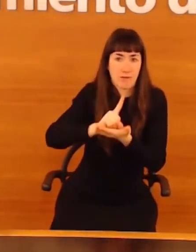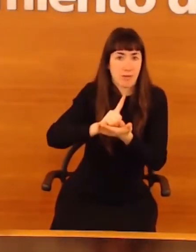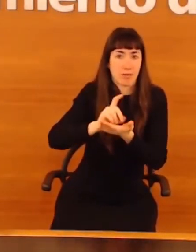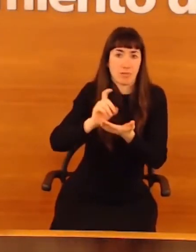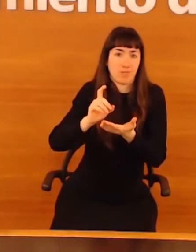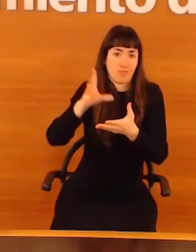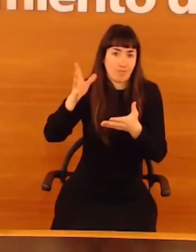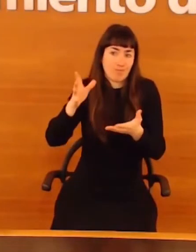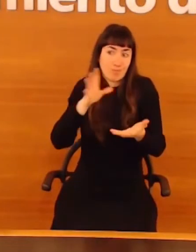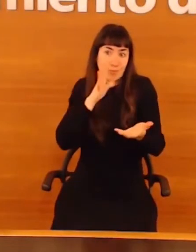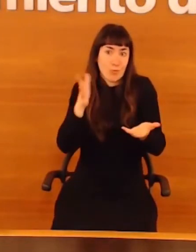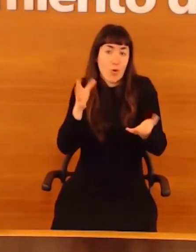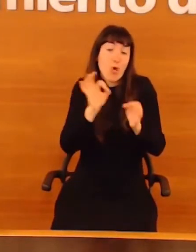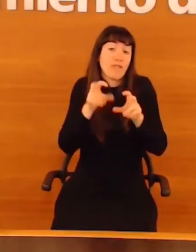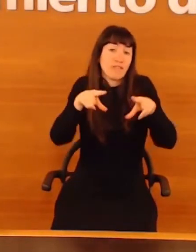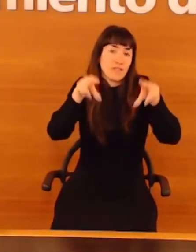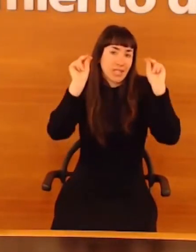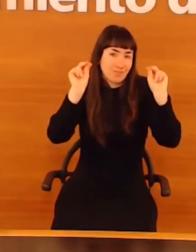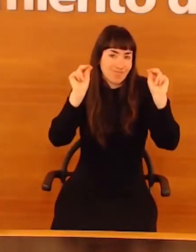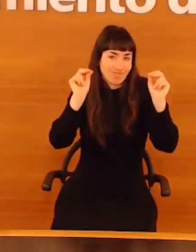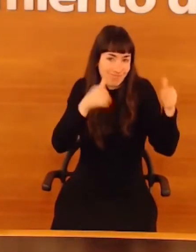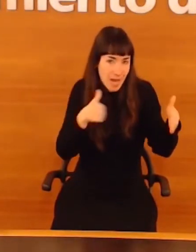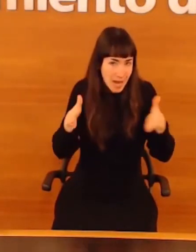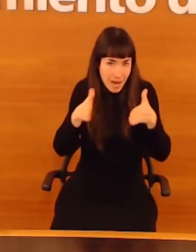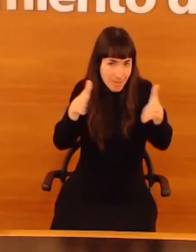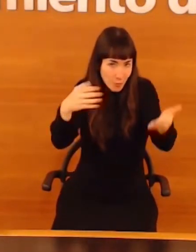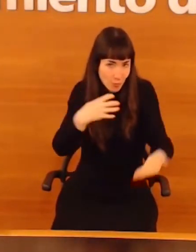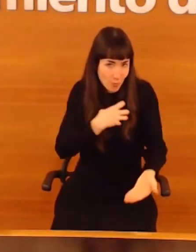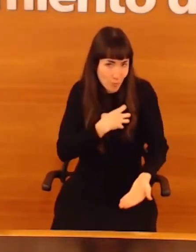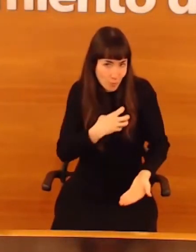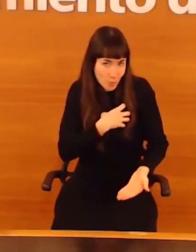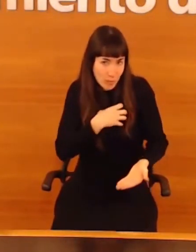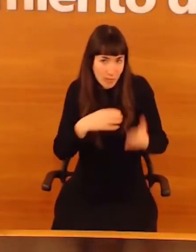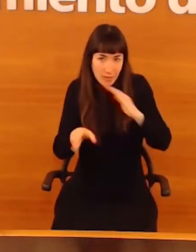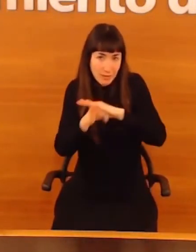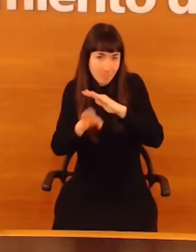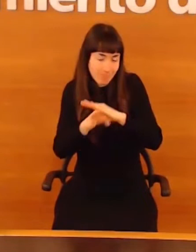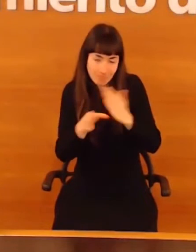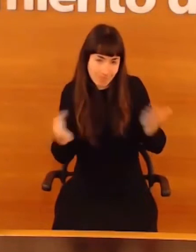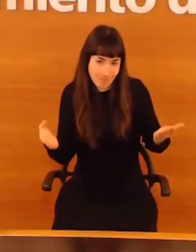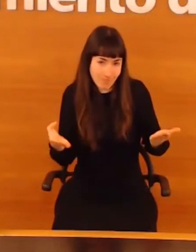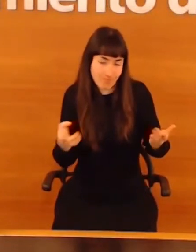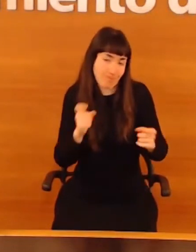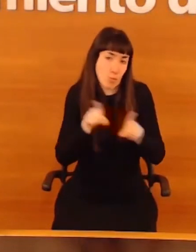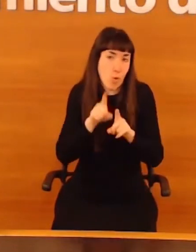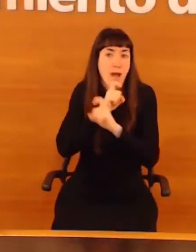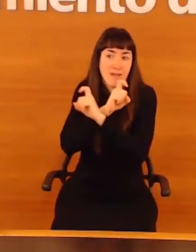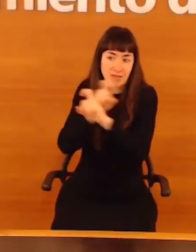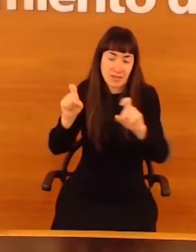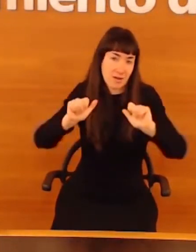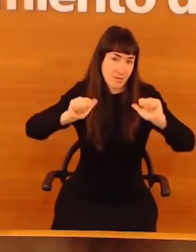regresen a sus hogares o abandonen la ruta de peregrinaje que estuviera manteniendo